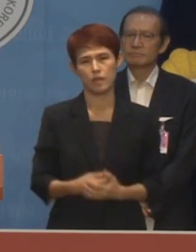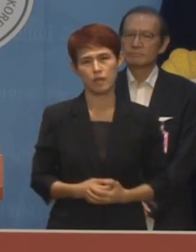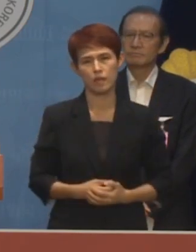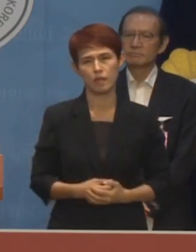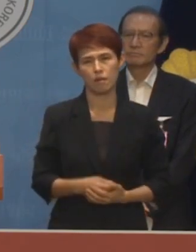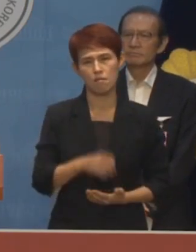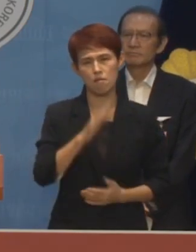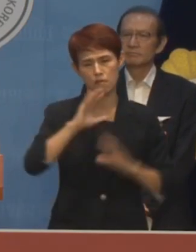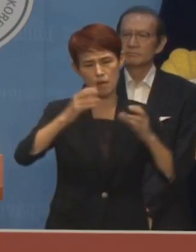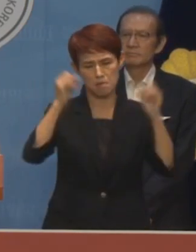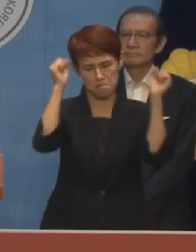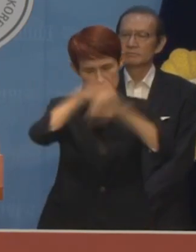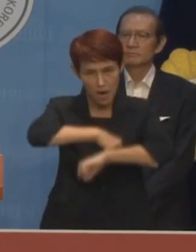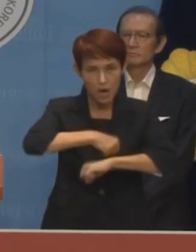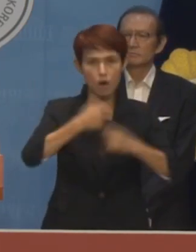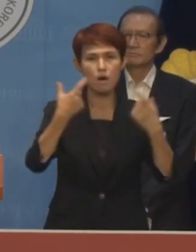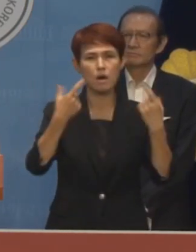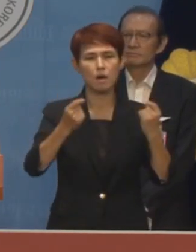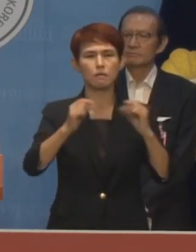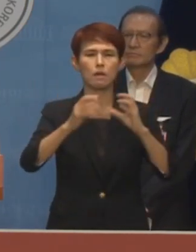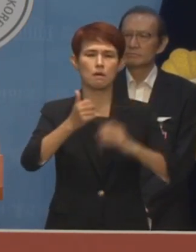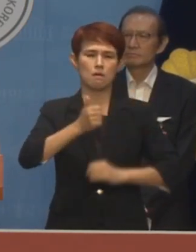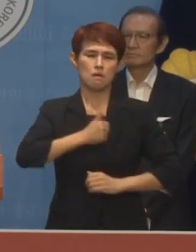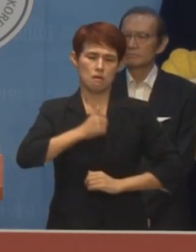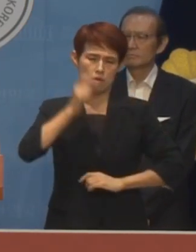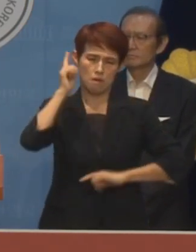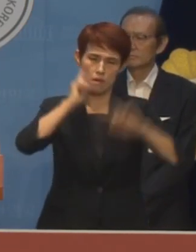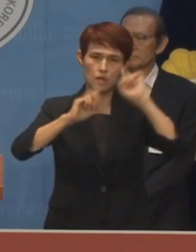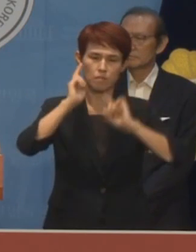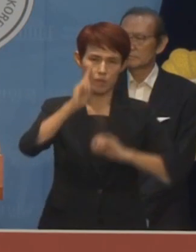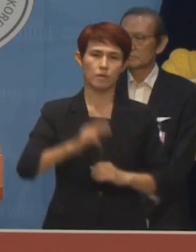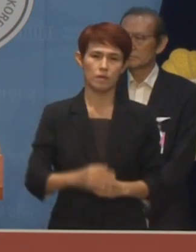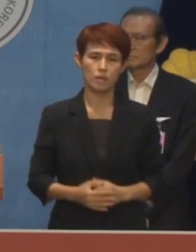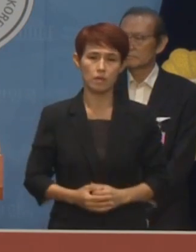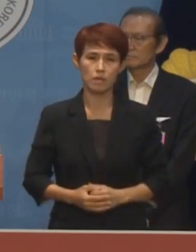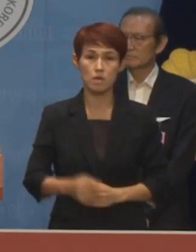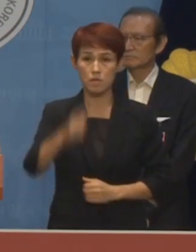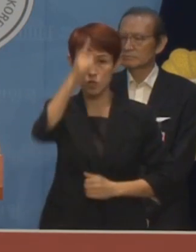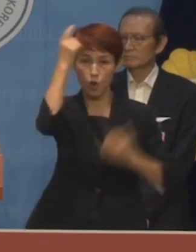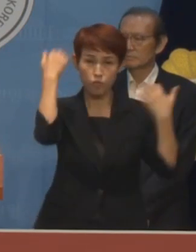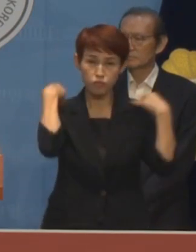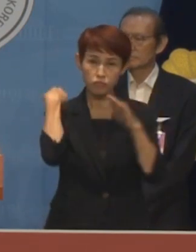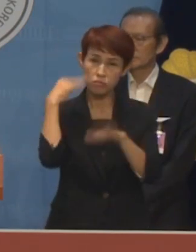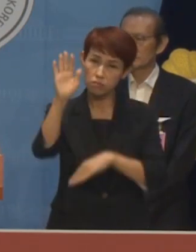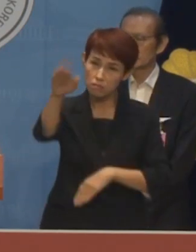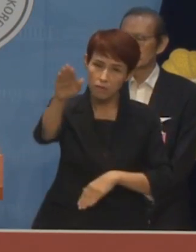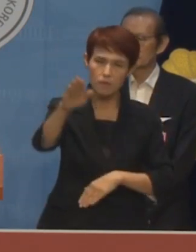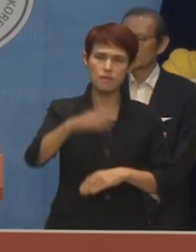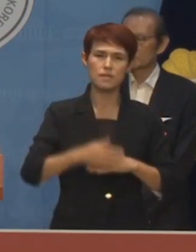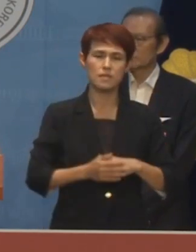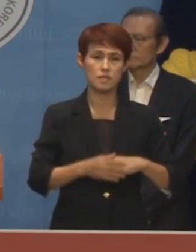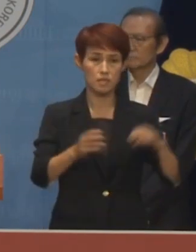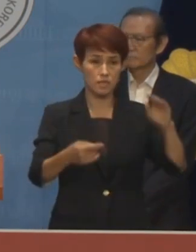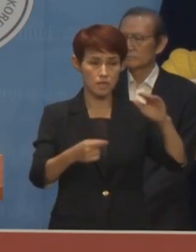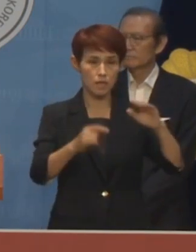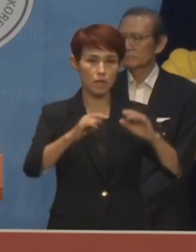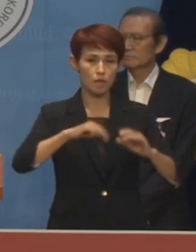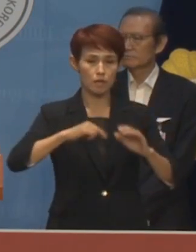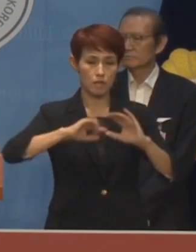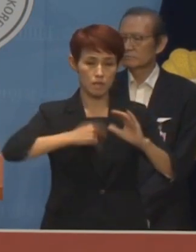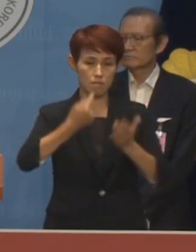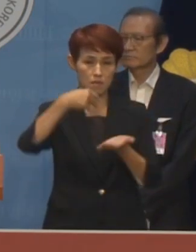길이며 민족 자존의 수치입니다. 이에 정부는 즉각 임명을 철회하고 국가보훈부